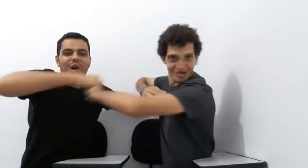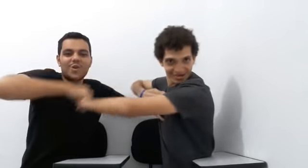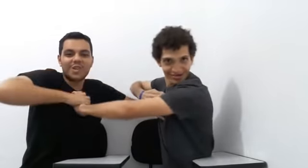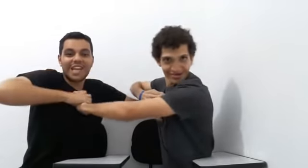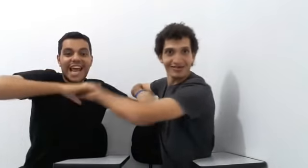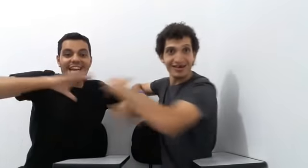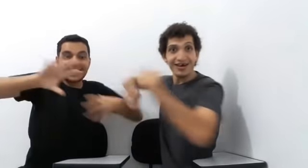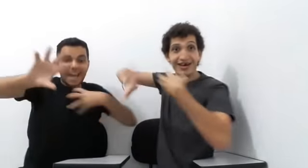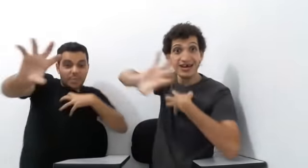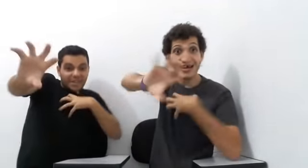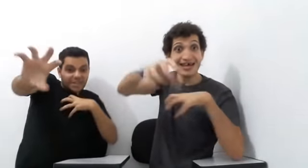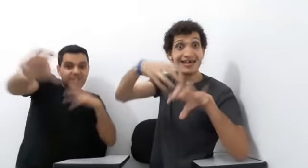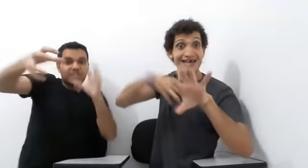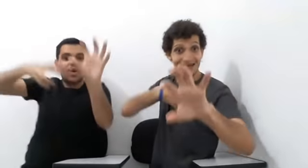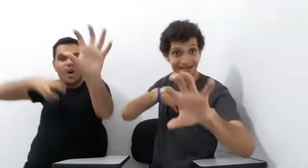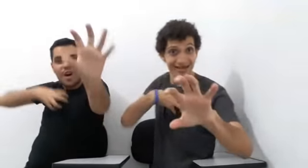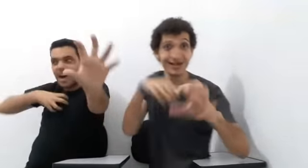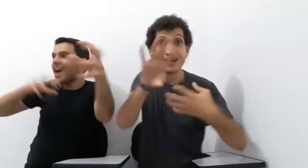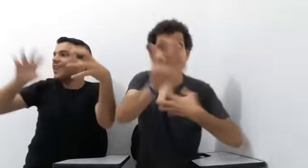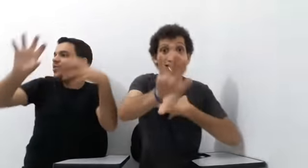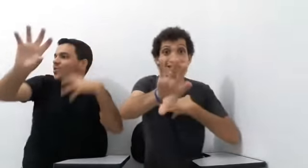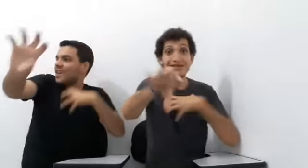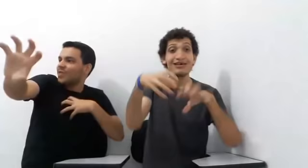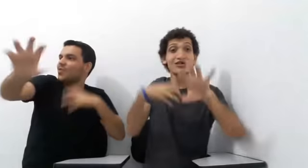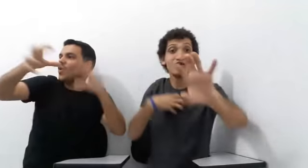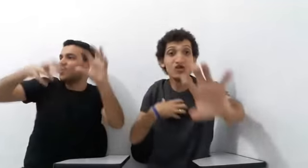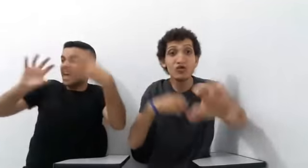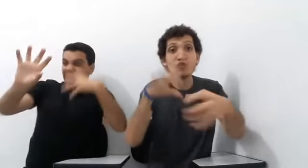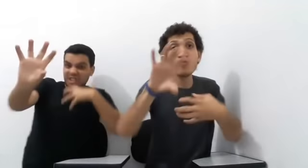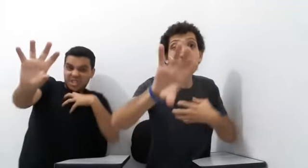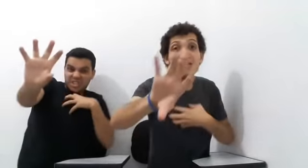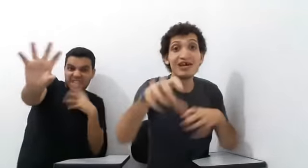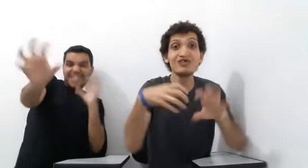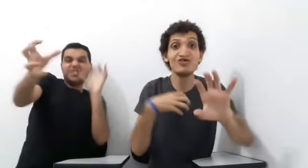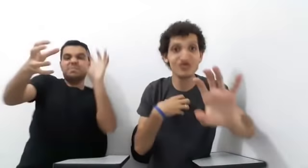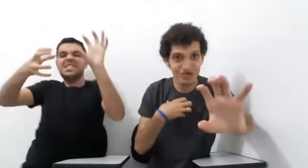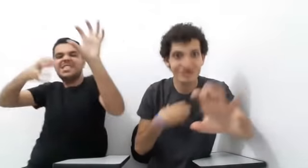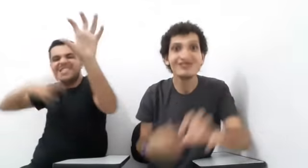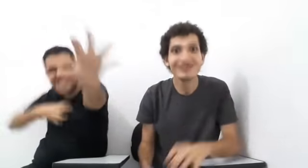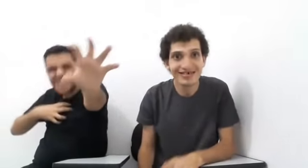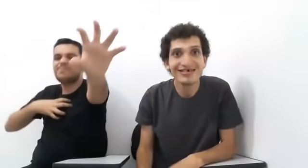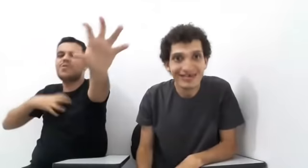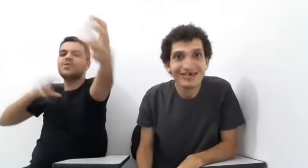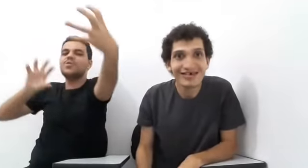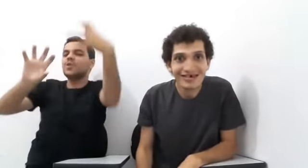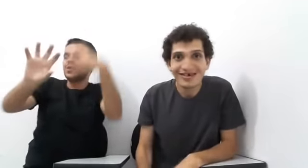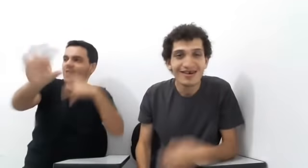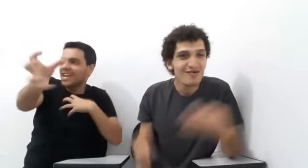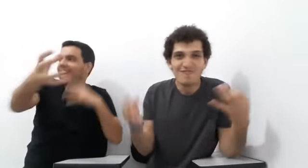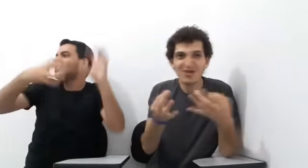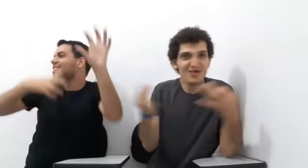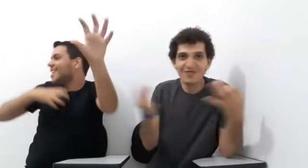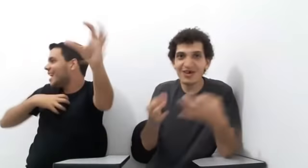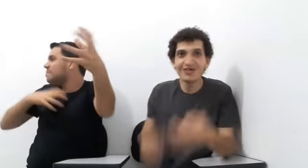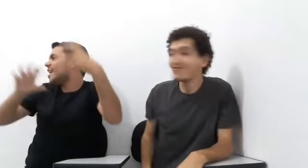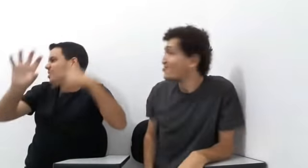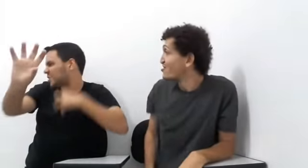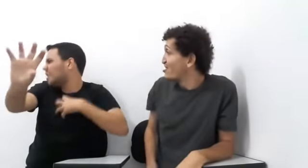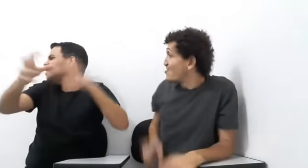outra. É literalmente a gente se colocar no lugar do outro. A gente tira de mim e põe no outro. É ser empático. Isso não é bonito,